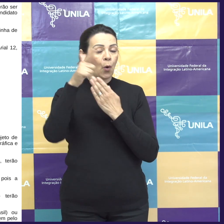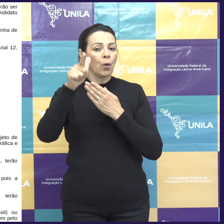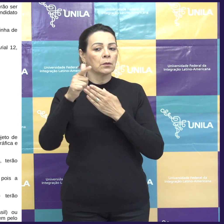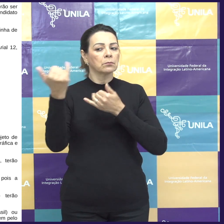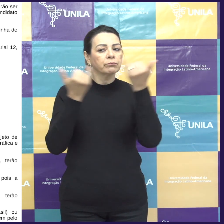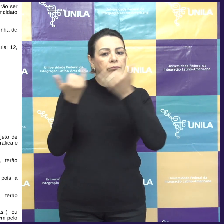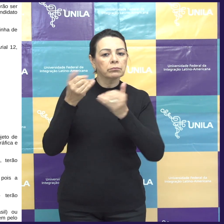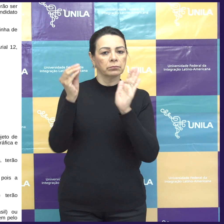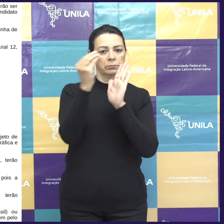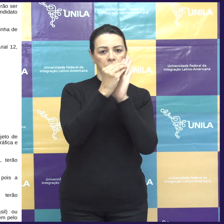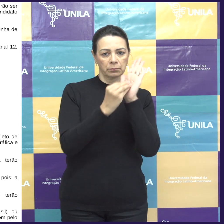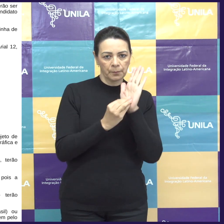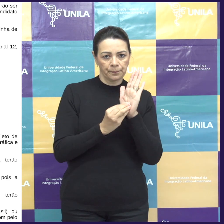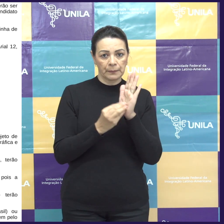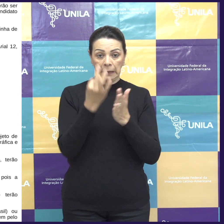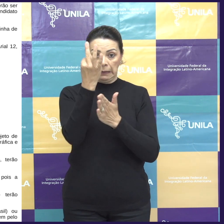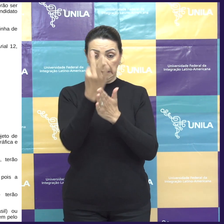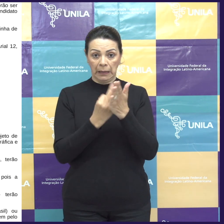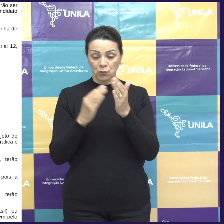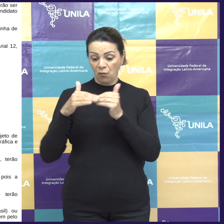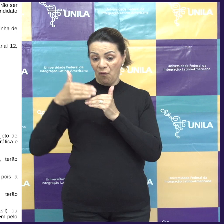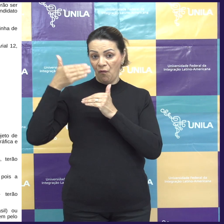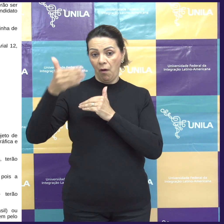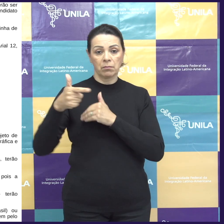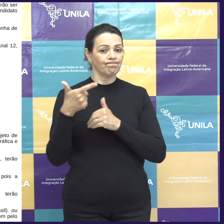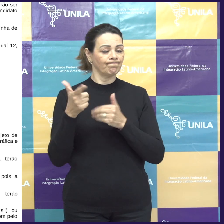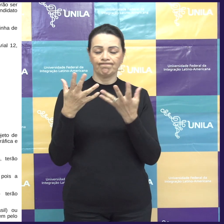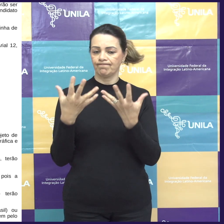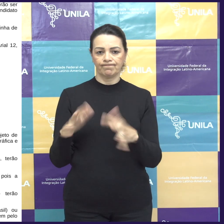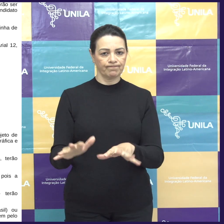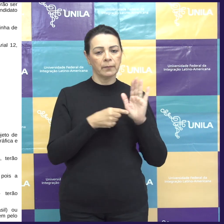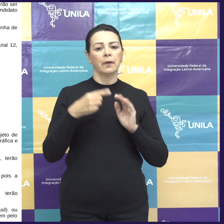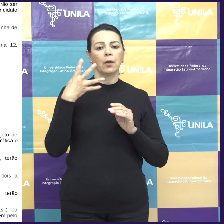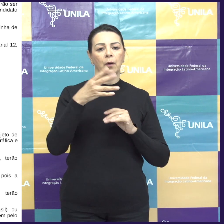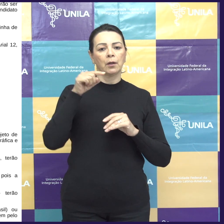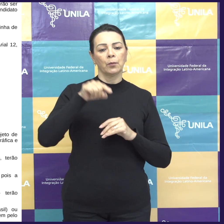fontes. Texto fora desses limites serão desconsiderados.